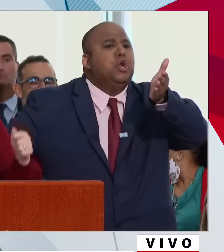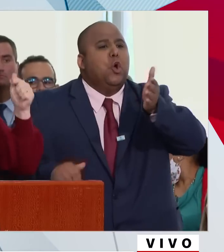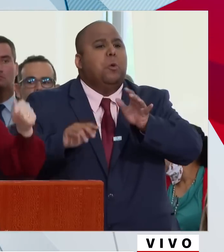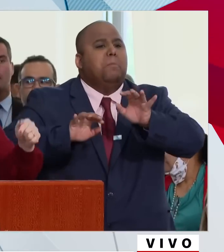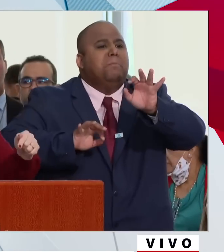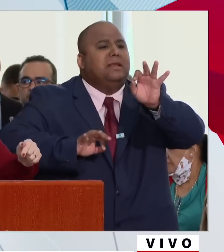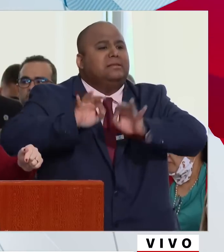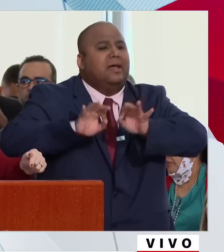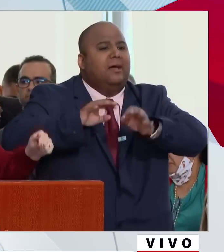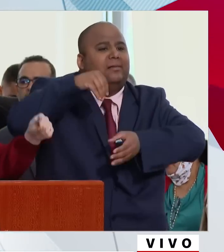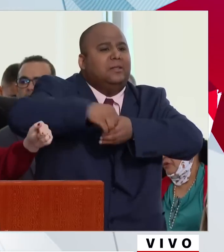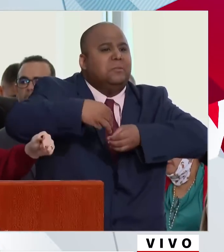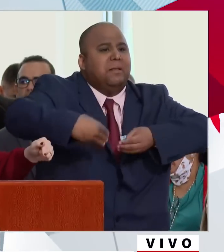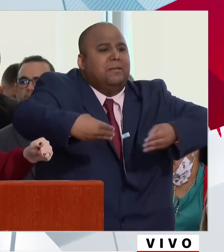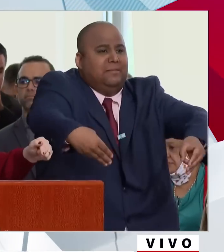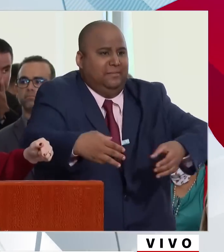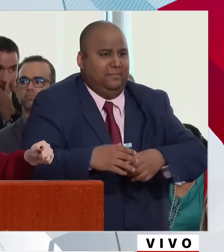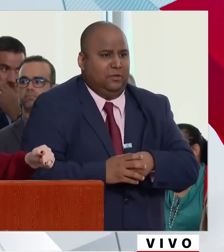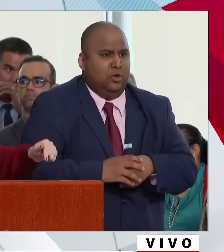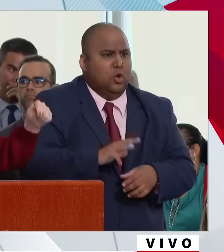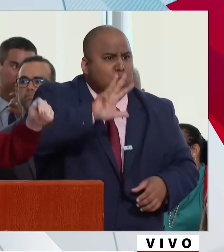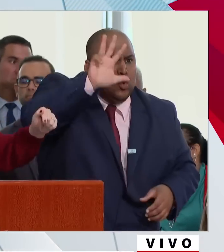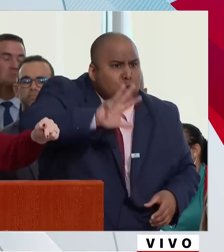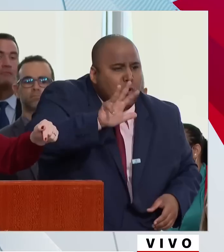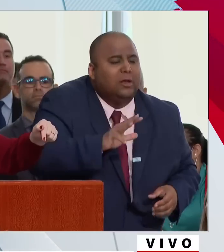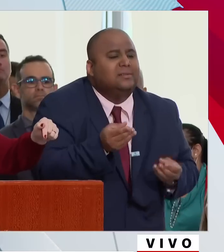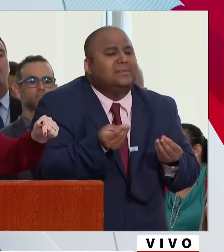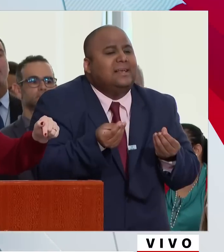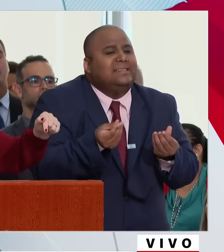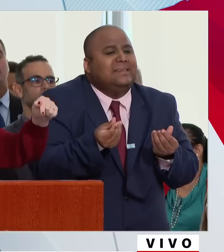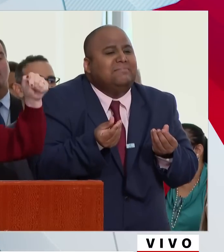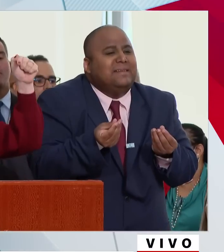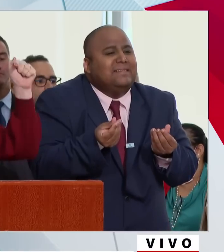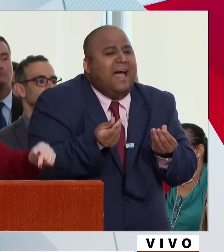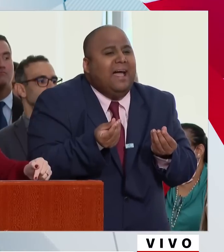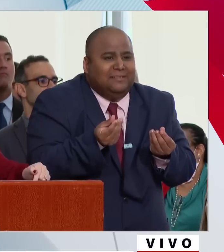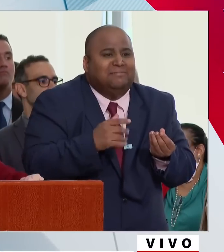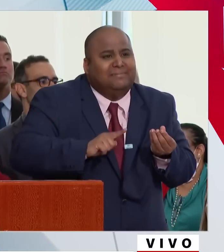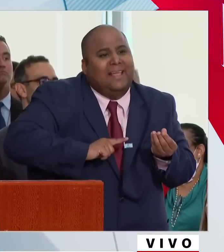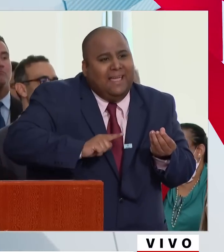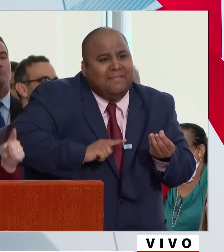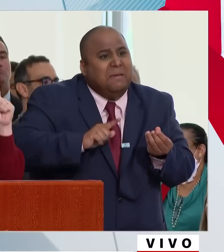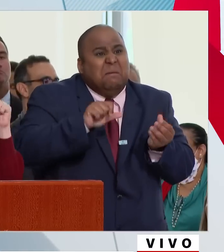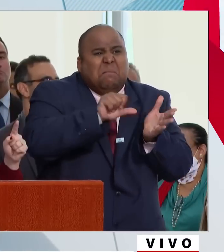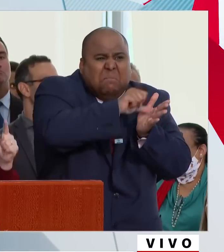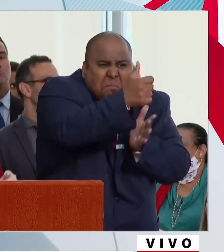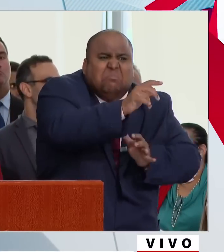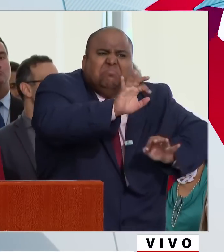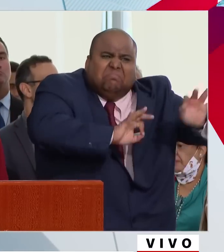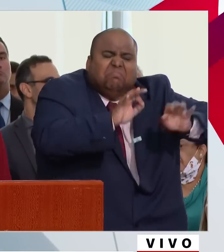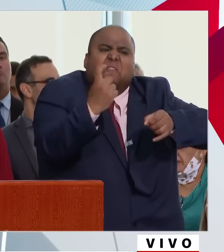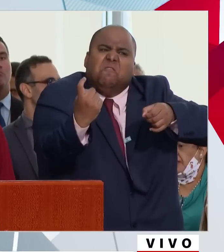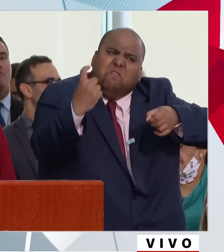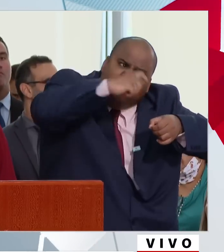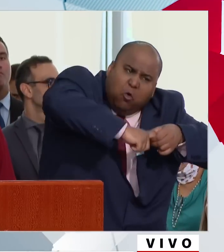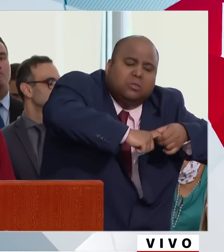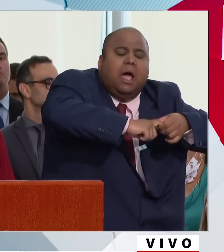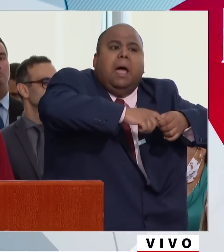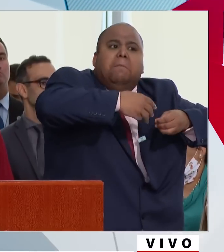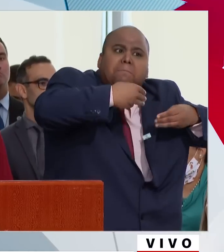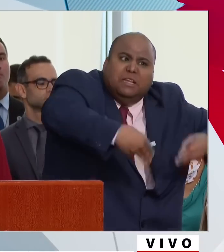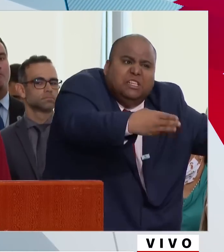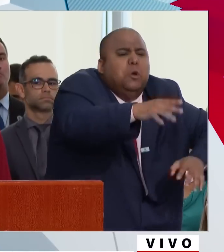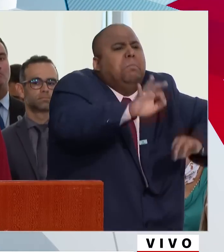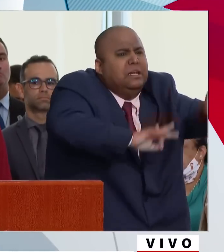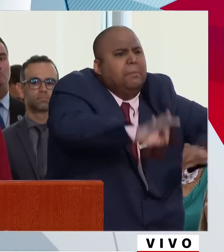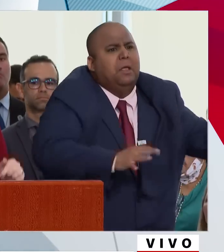orçamento da União atenda as demandas populares mas fala também da Independência que Luiz Inácio da Silva deu um cheque em branco para ela